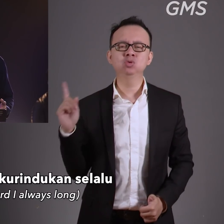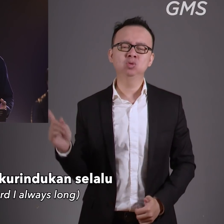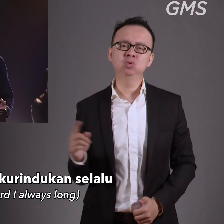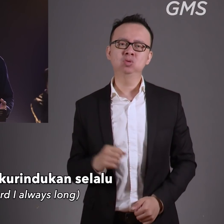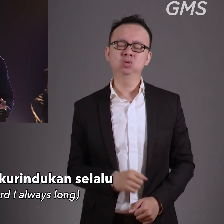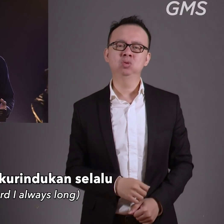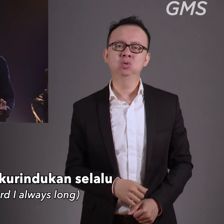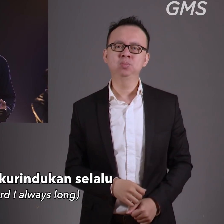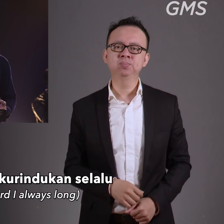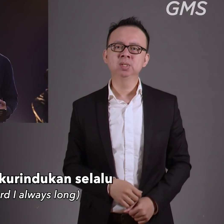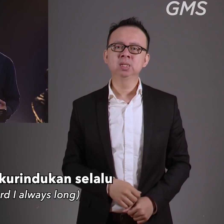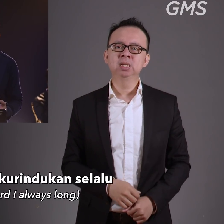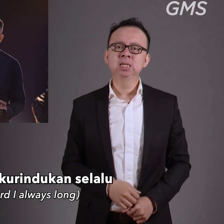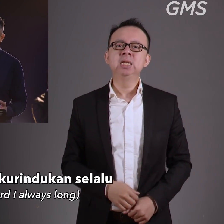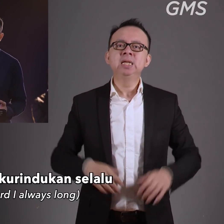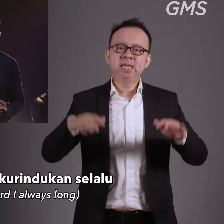selalu